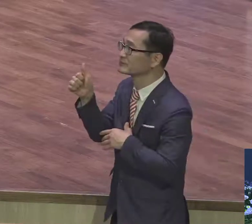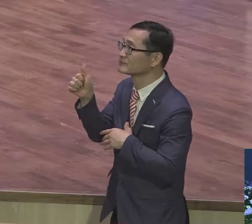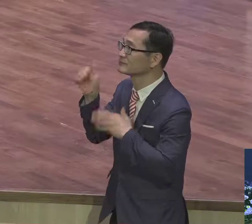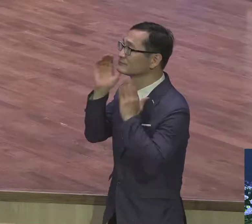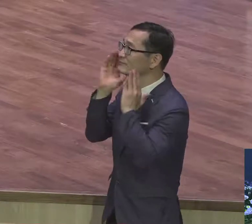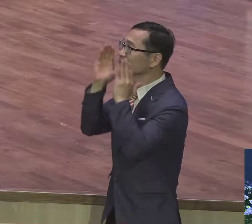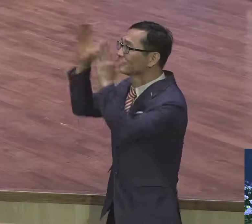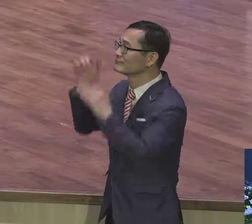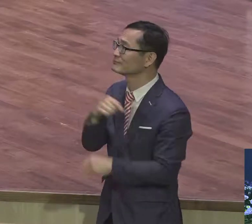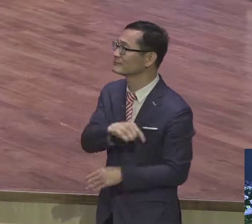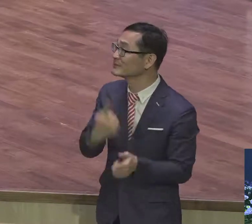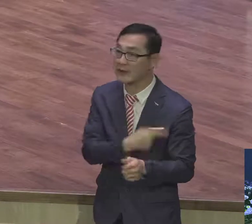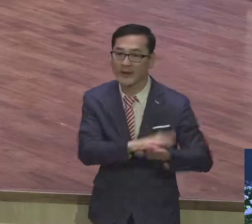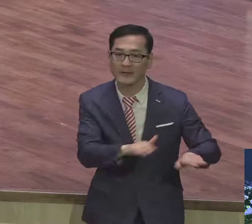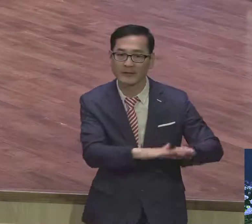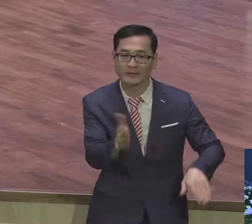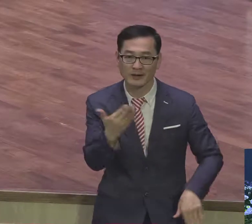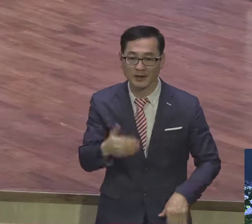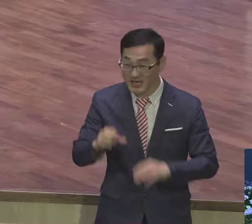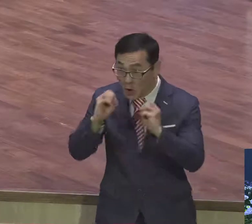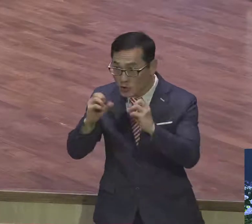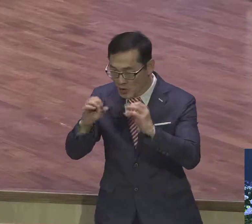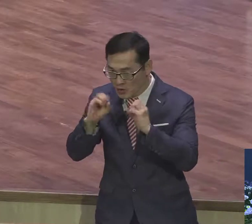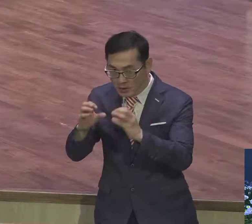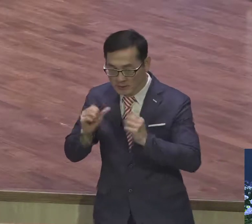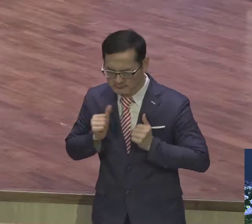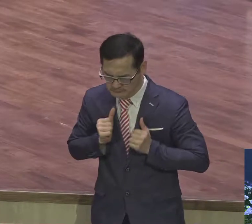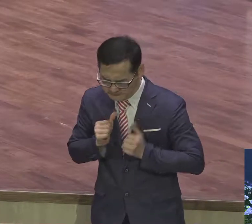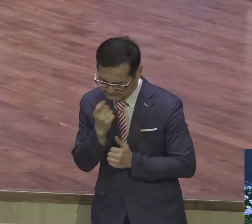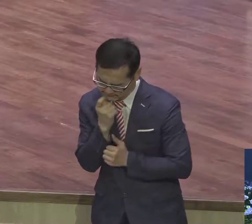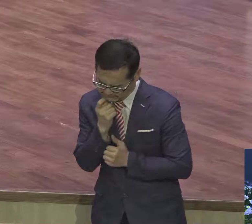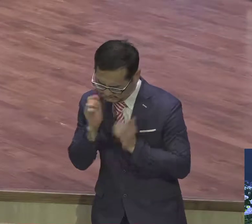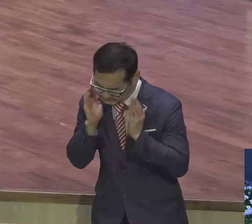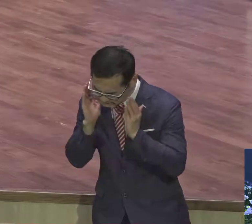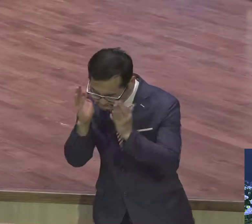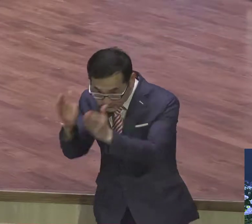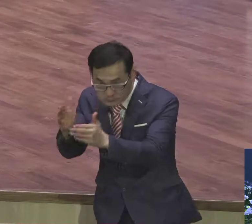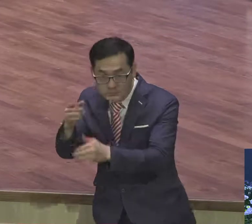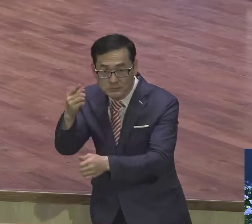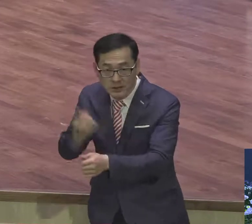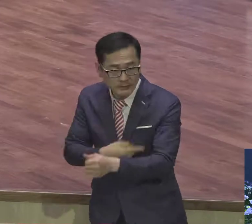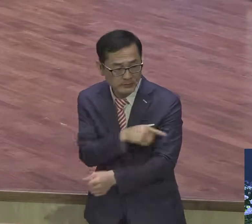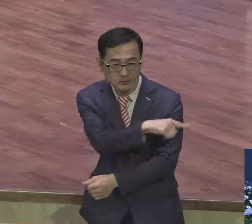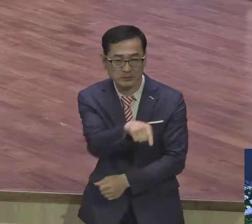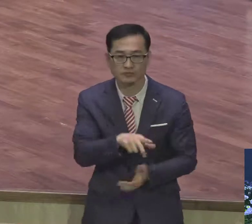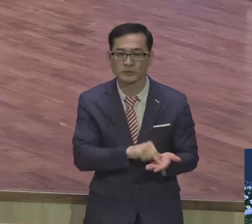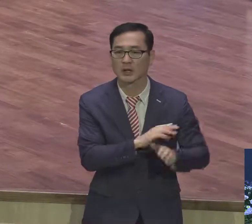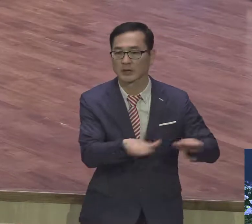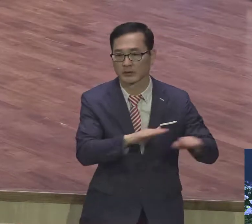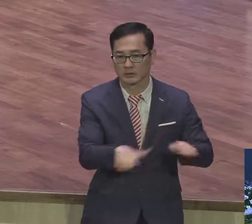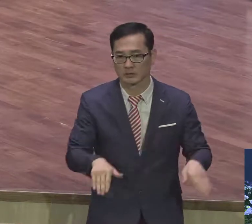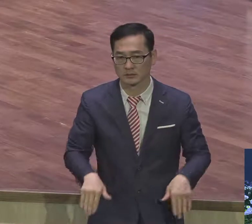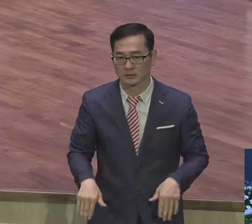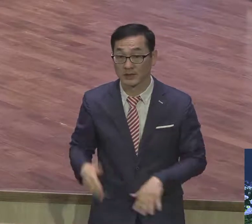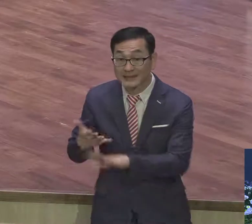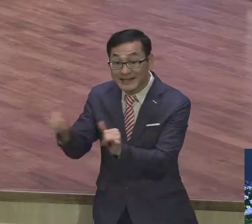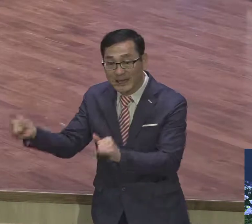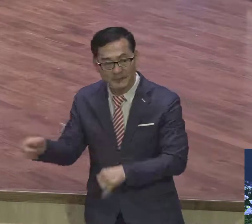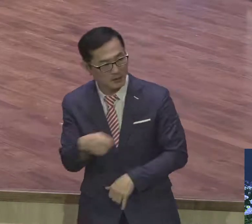한다고? 전도에 미치니까. 정은주 저 사람은 전도에 미친 사람